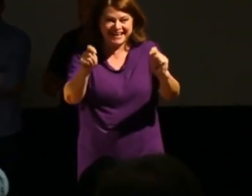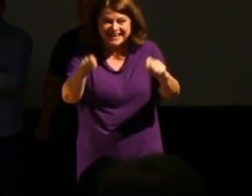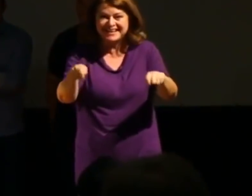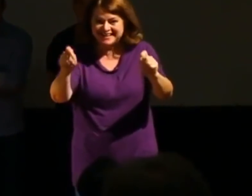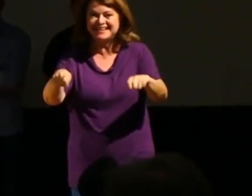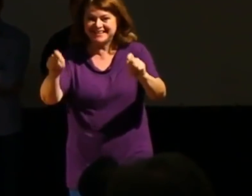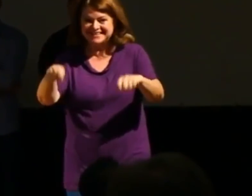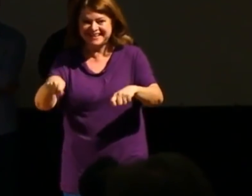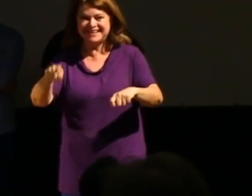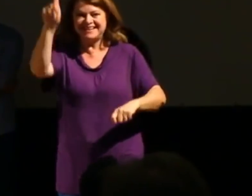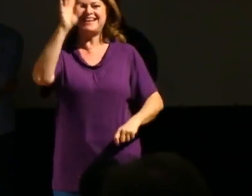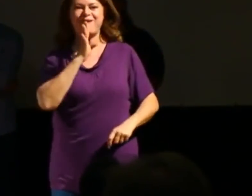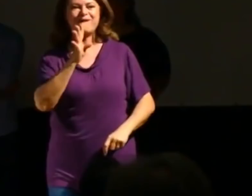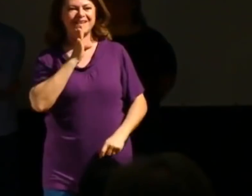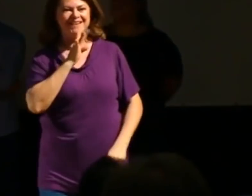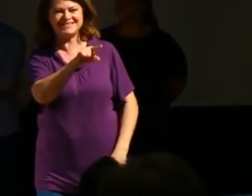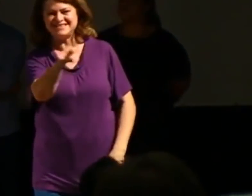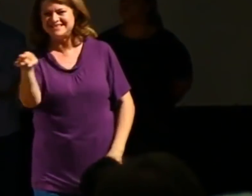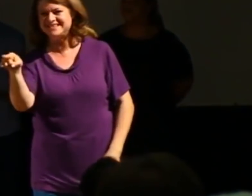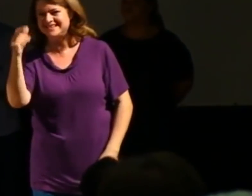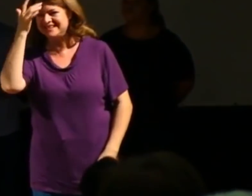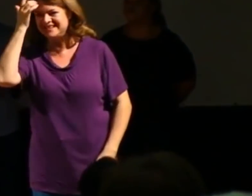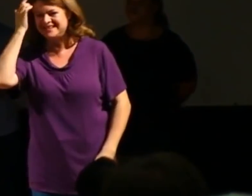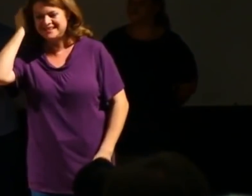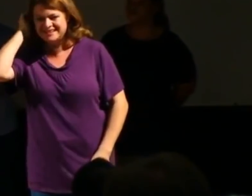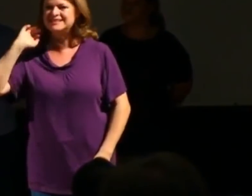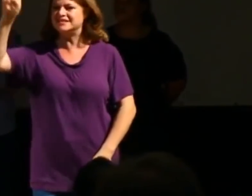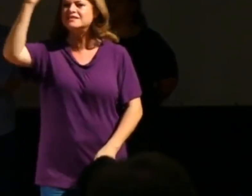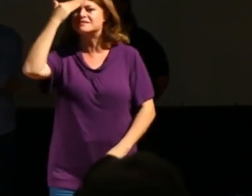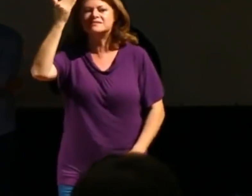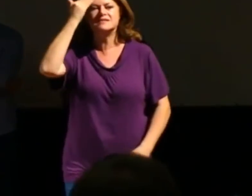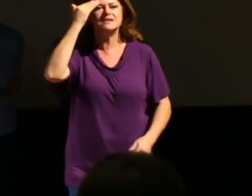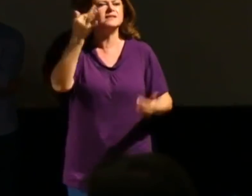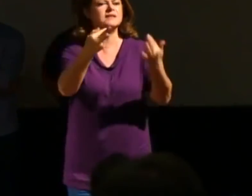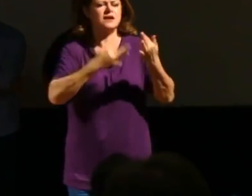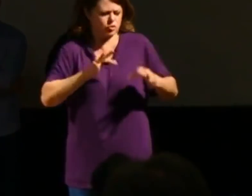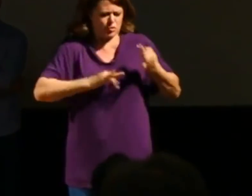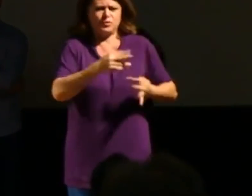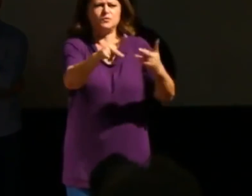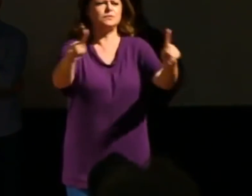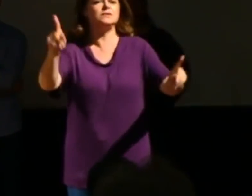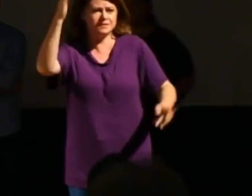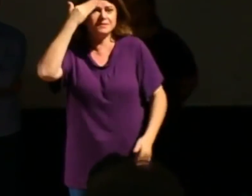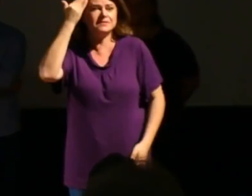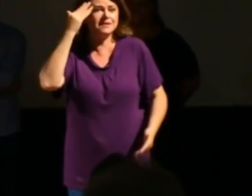Deus conhece, Deus sabe das suas dores, Ele sabe disso.